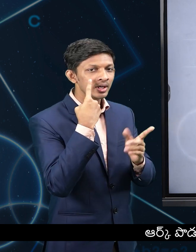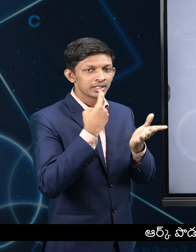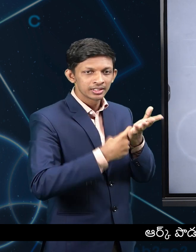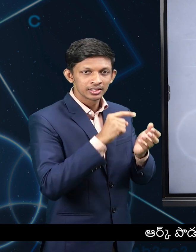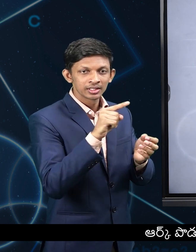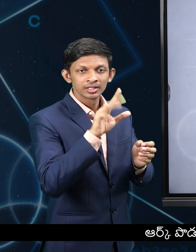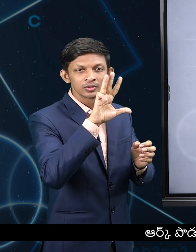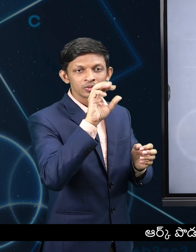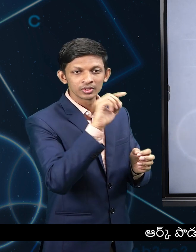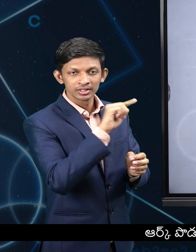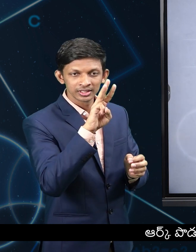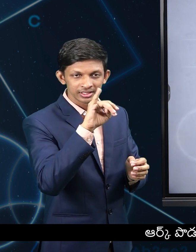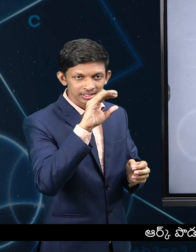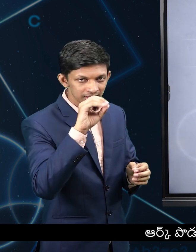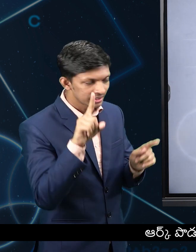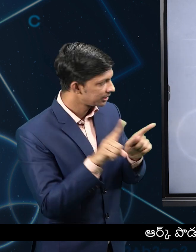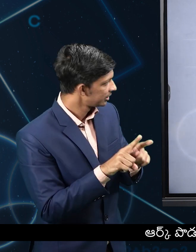ఇంటూ 2πr ఈజ్ ఈక్వల్ టు